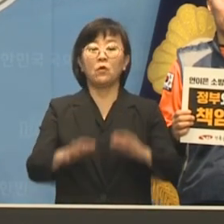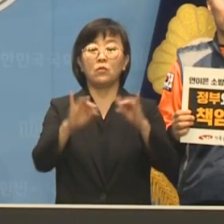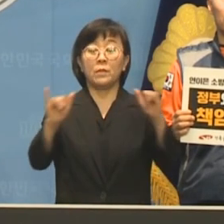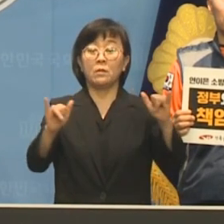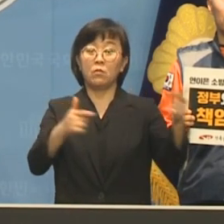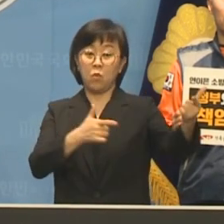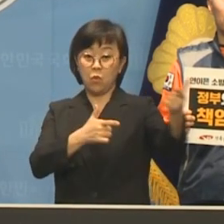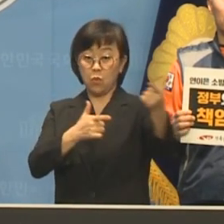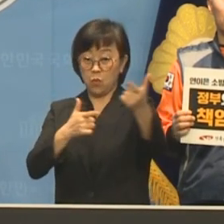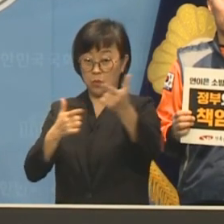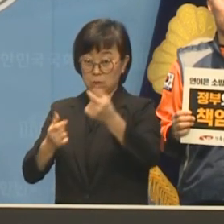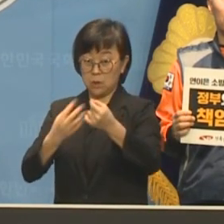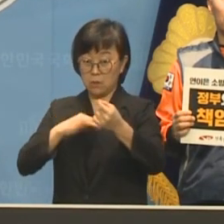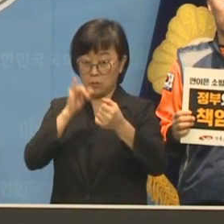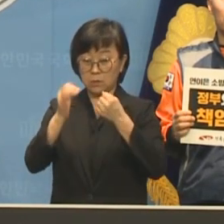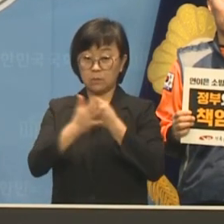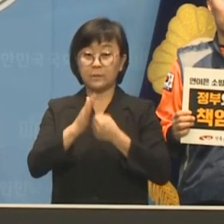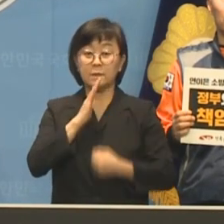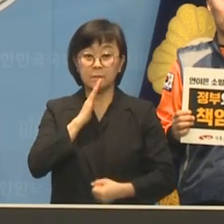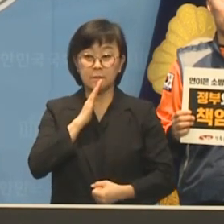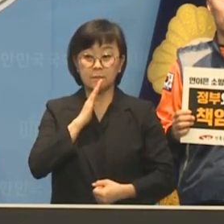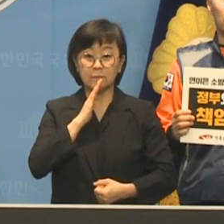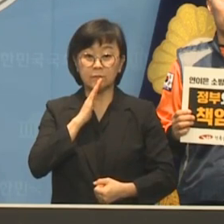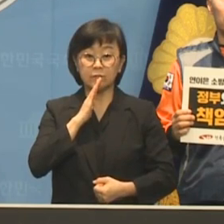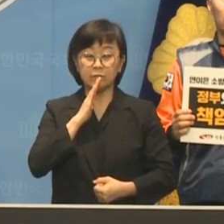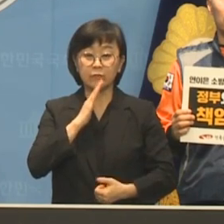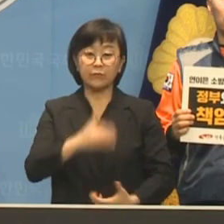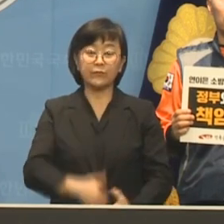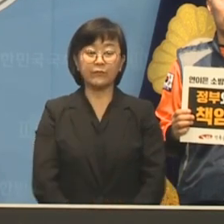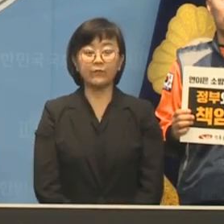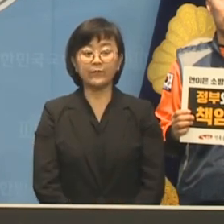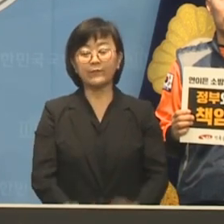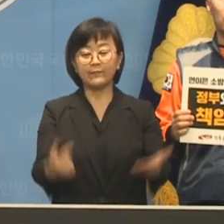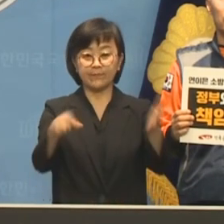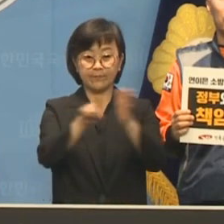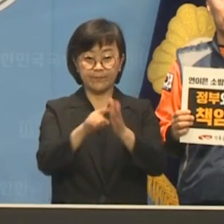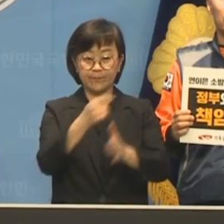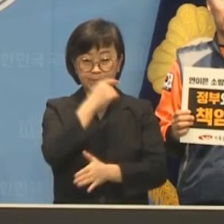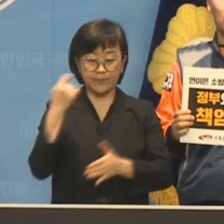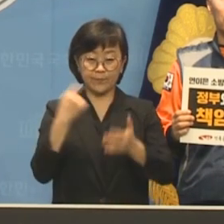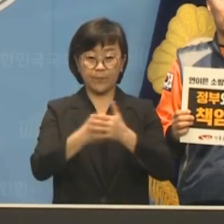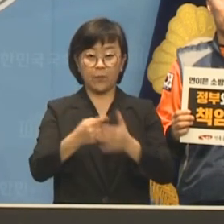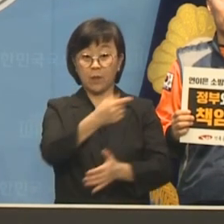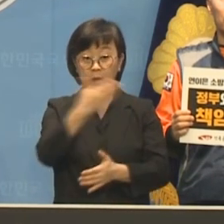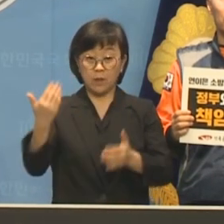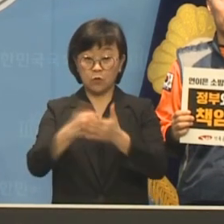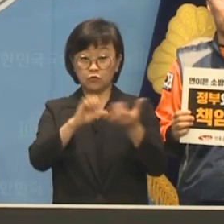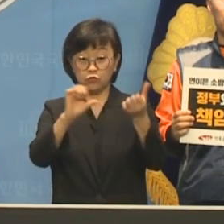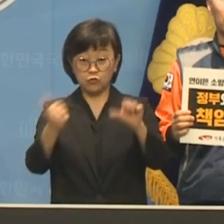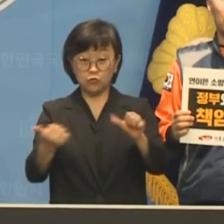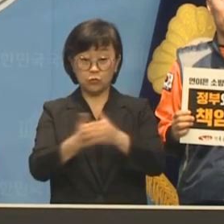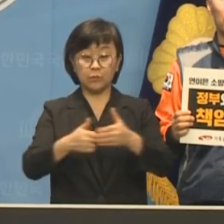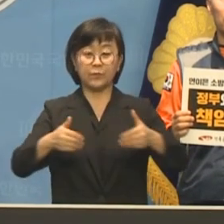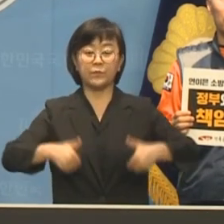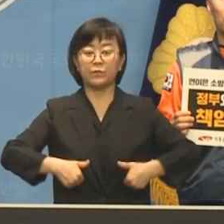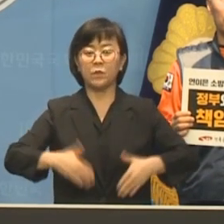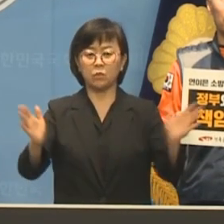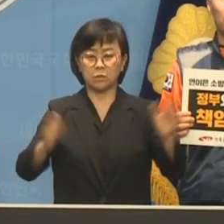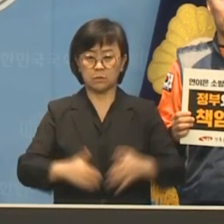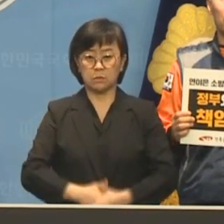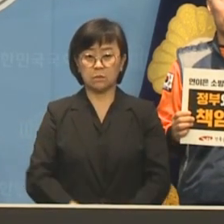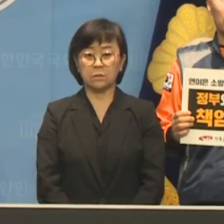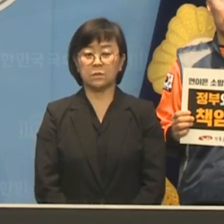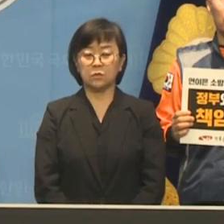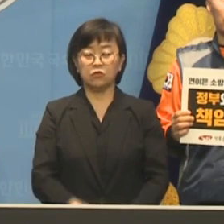국민이라면 모두가 알고 있는 사실이기에 이를 증명하는 데 소방관의 죽음은 결코 필요하지 않습니다.